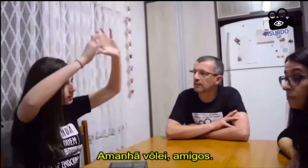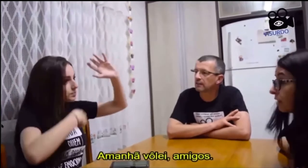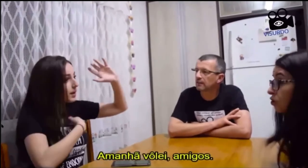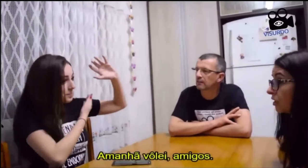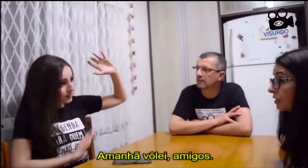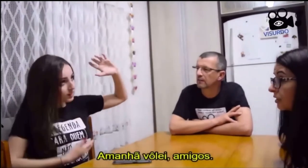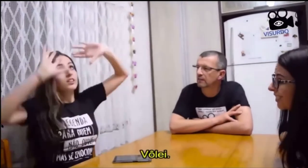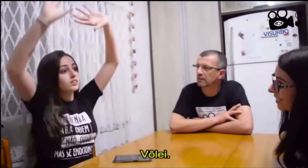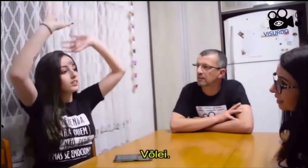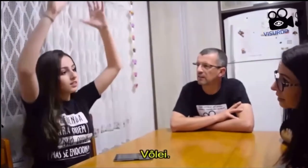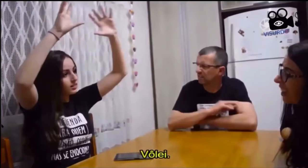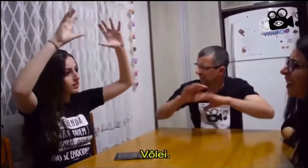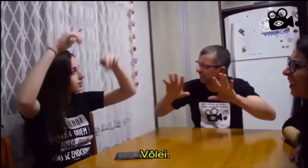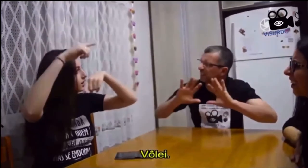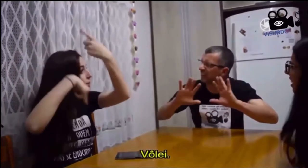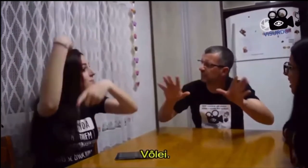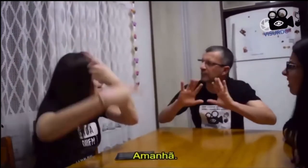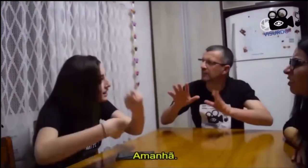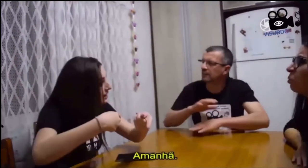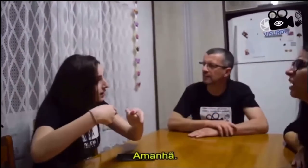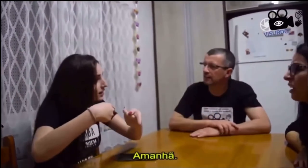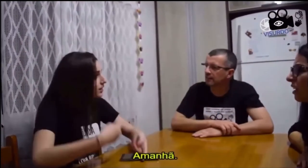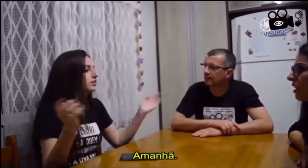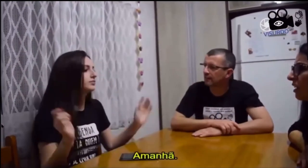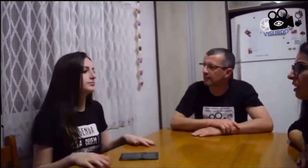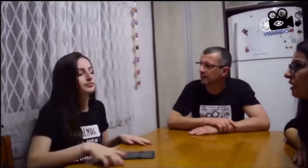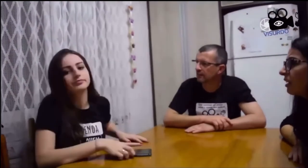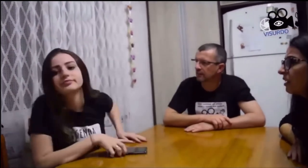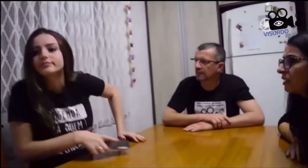Não entendi. O que é isso?